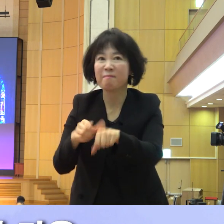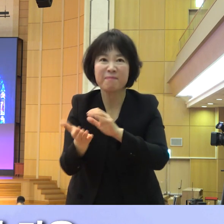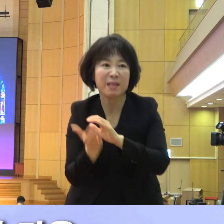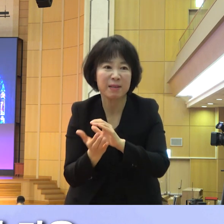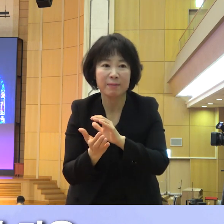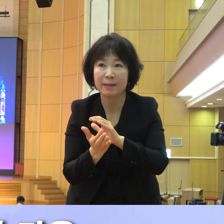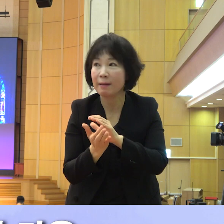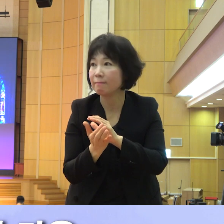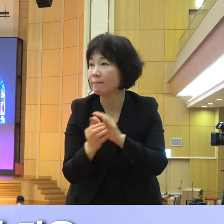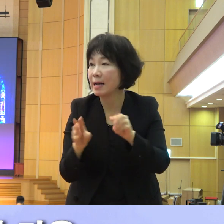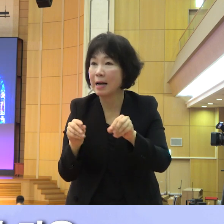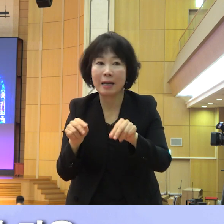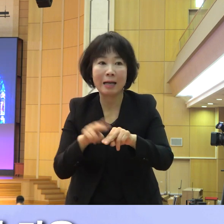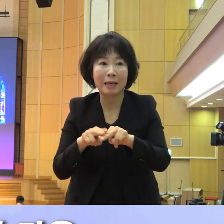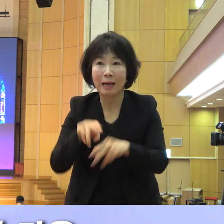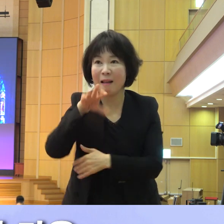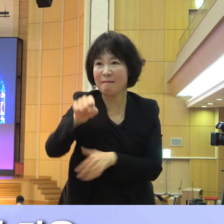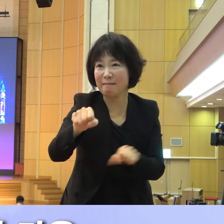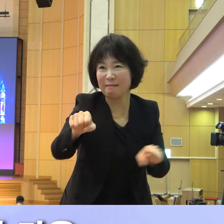정말 그냥